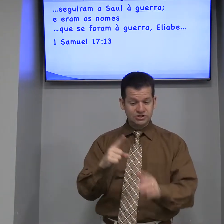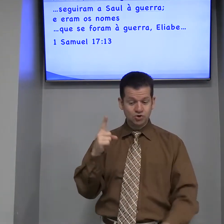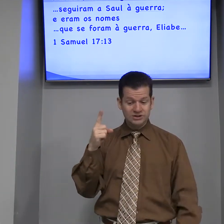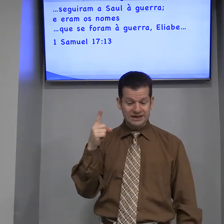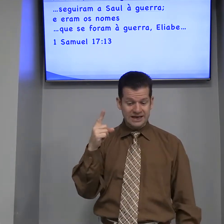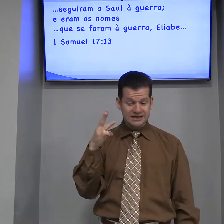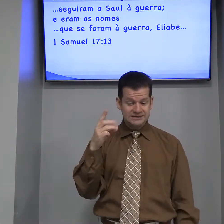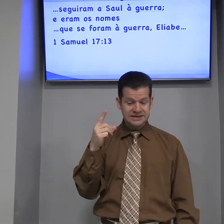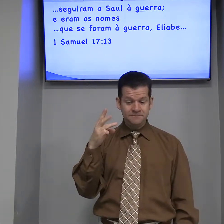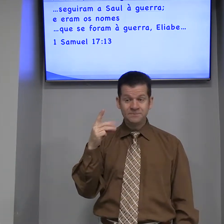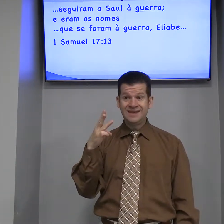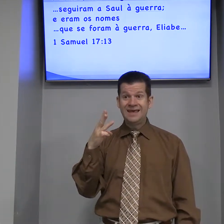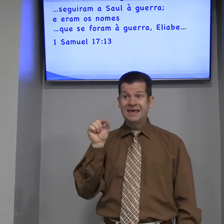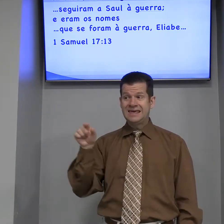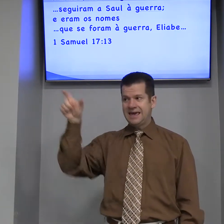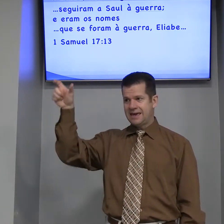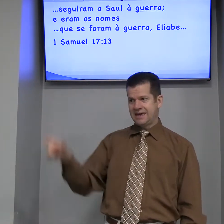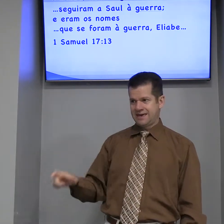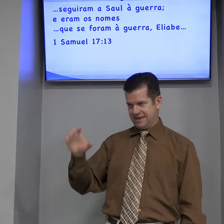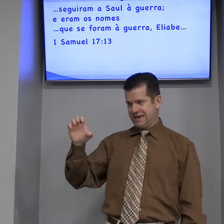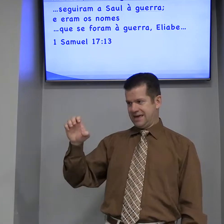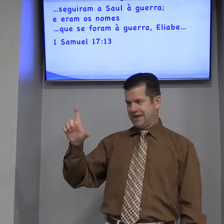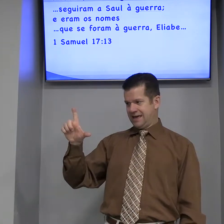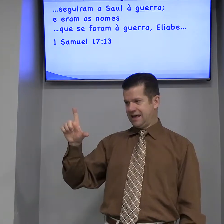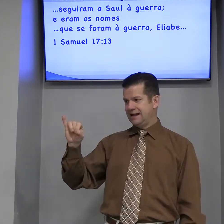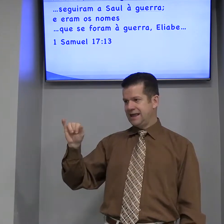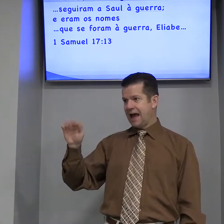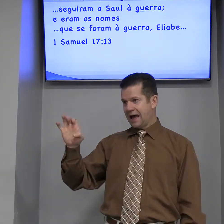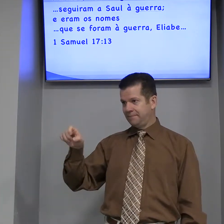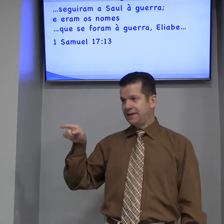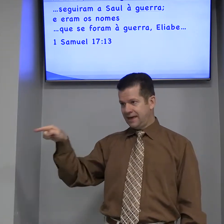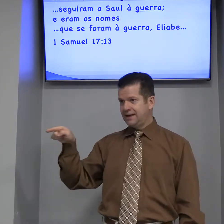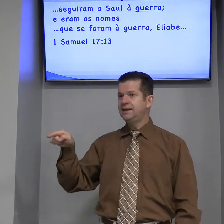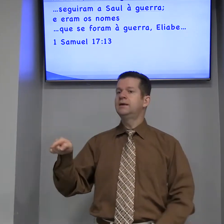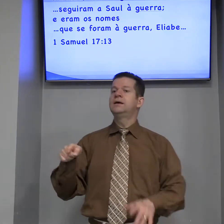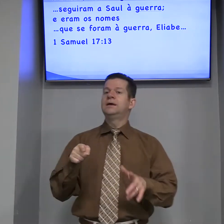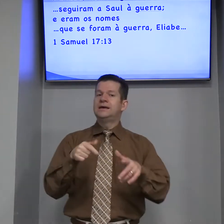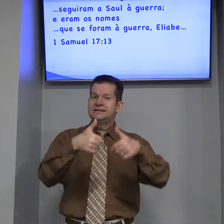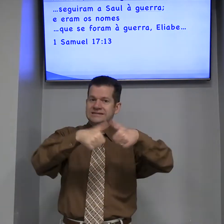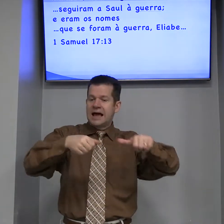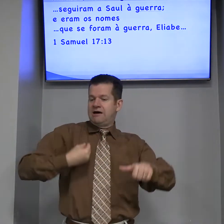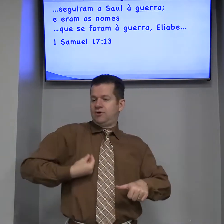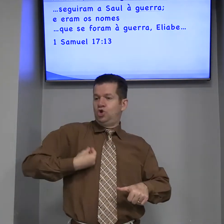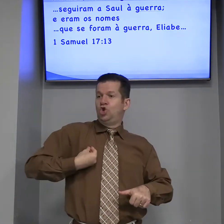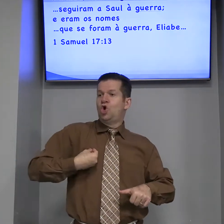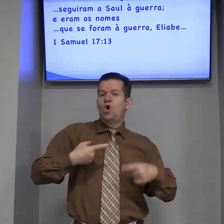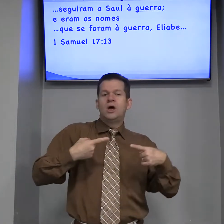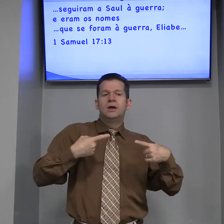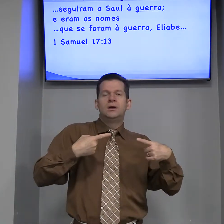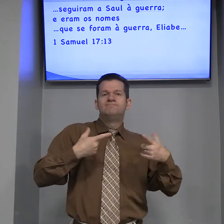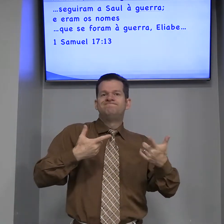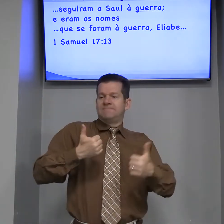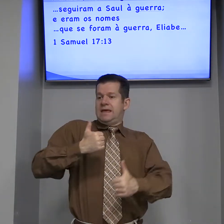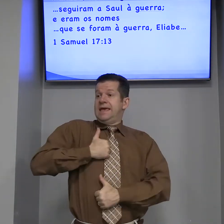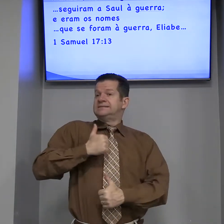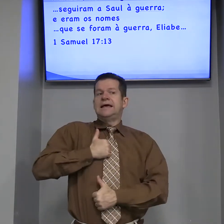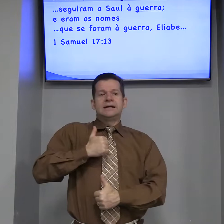versículo 13, que Eliabe, ele estava no